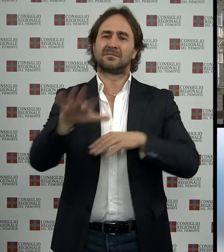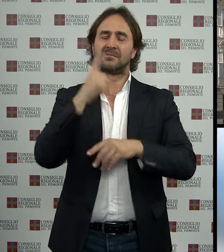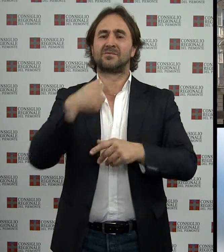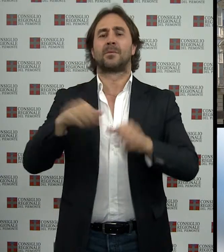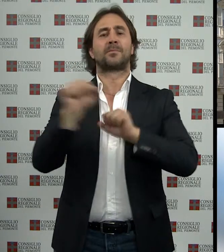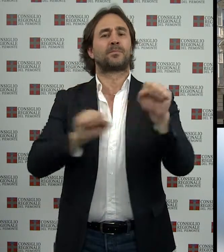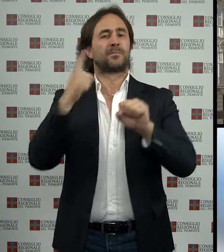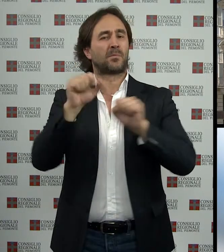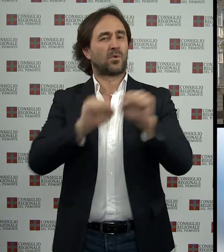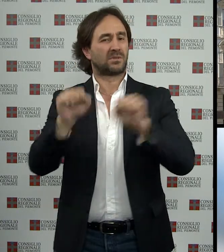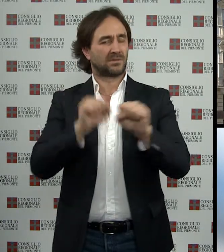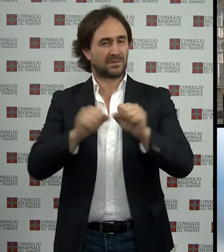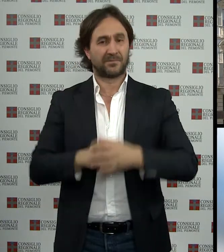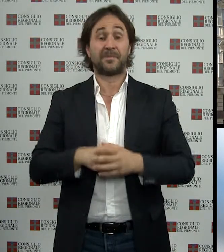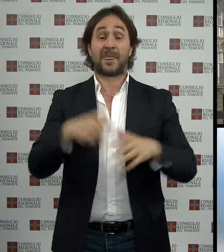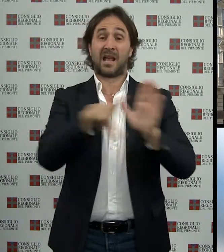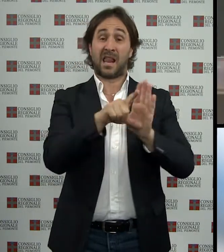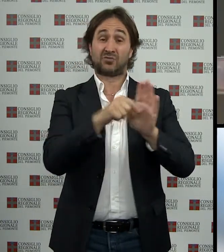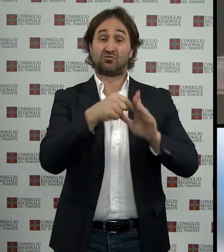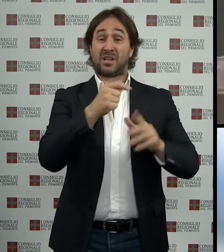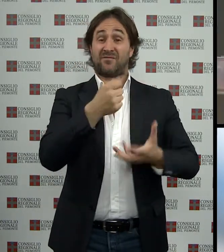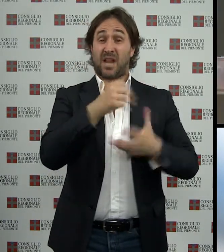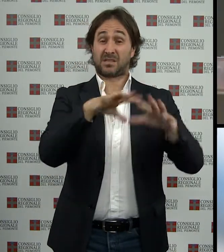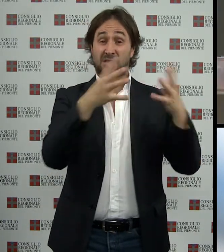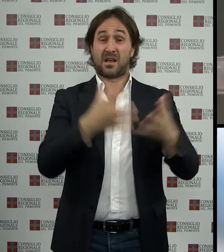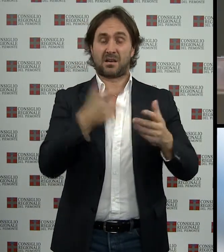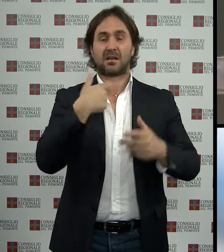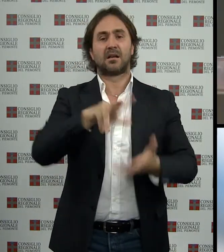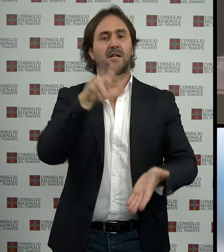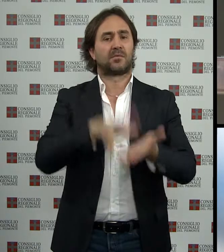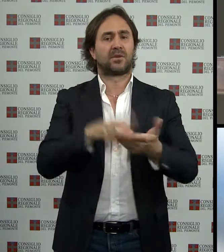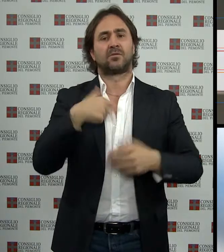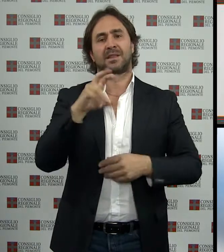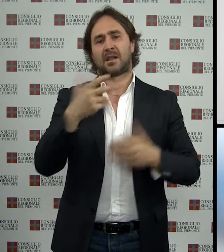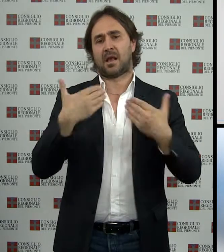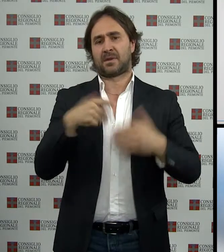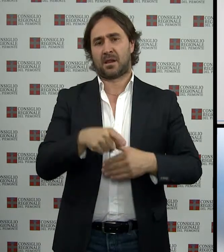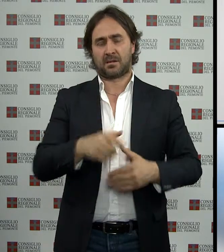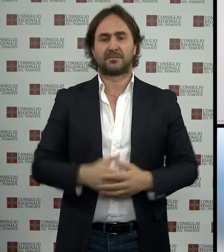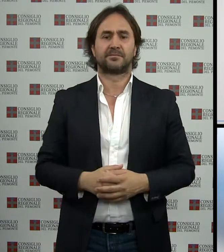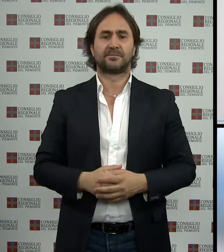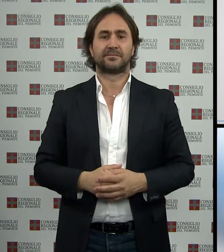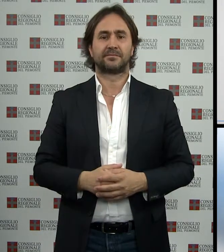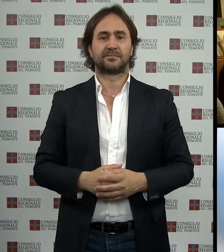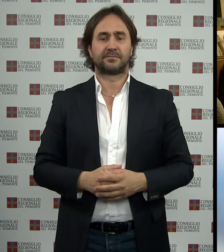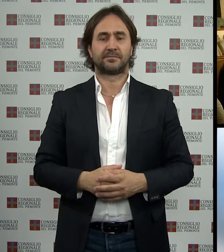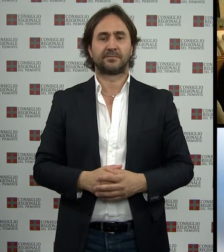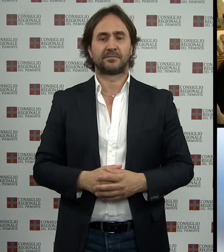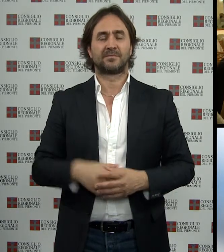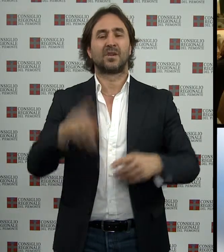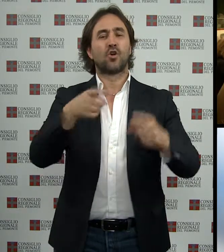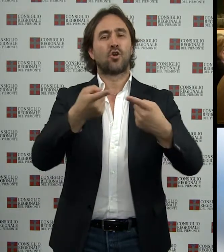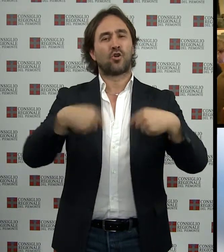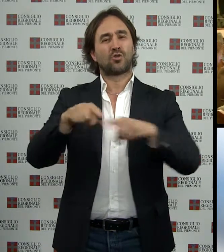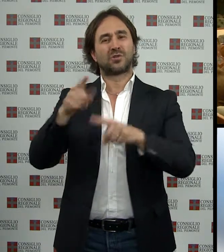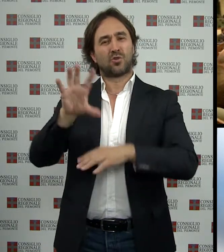regionali. La legge finanziaria è stata approvata a maggioranza nella seduta del 30 aprile. In copertina. Il Consiglio